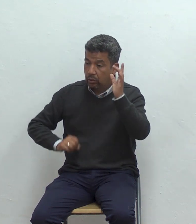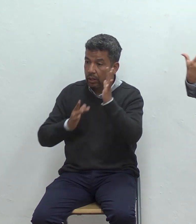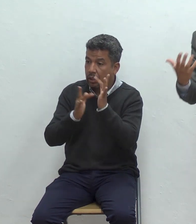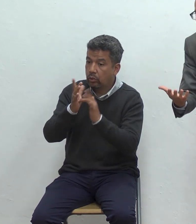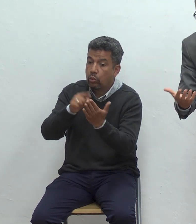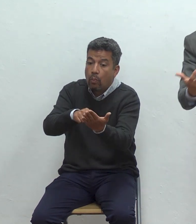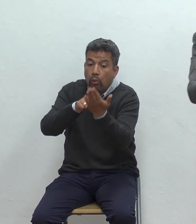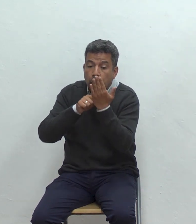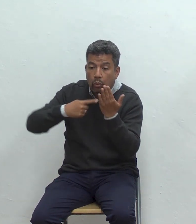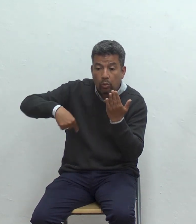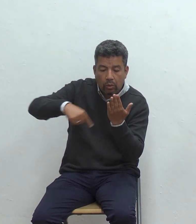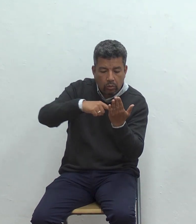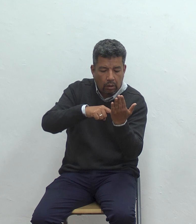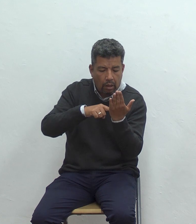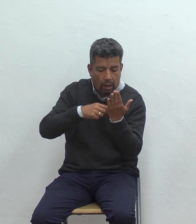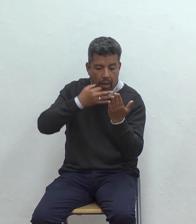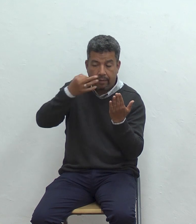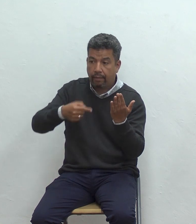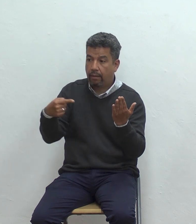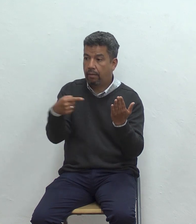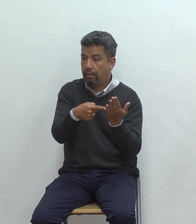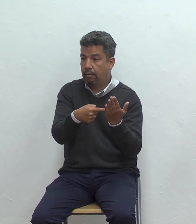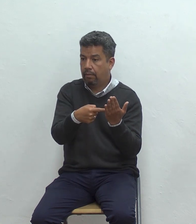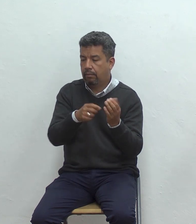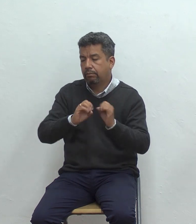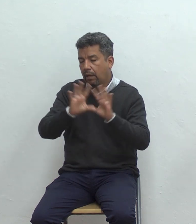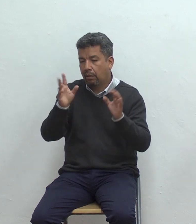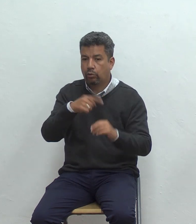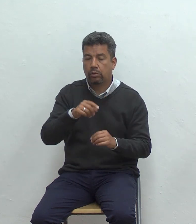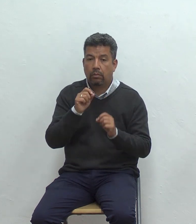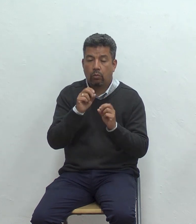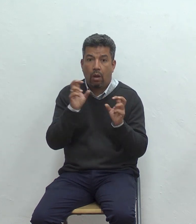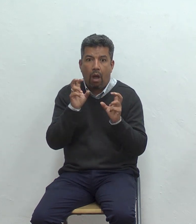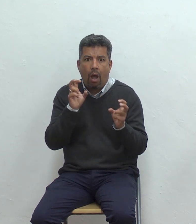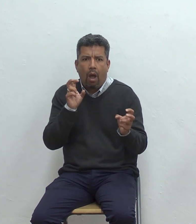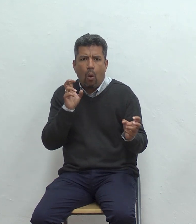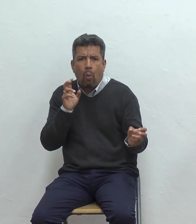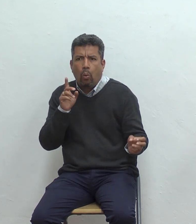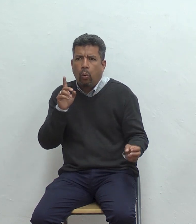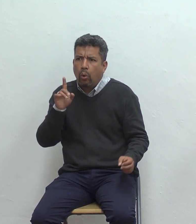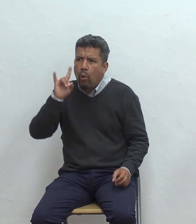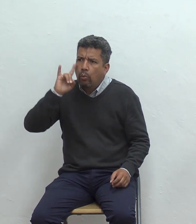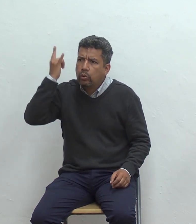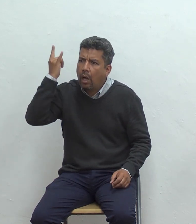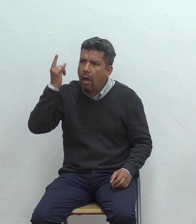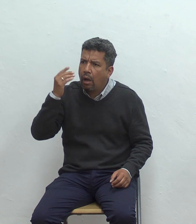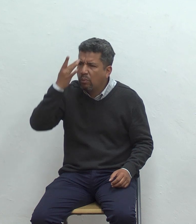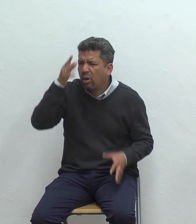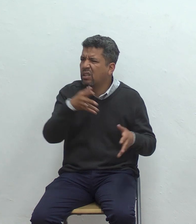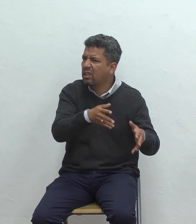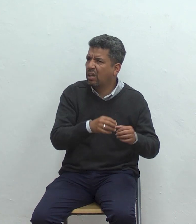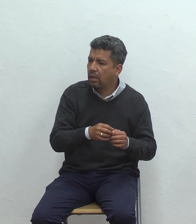nos reveló la verdad. Claro, ellos se quedan maravillados porque dicen, pero ¿él por qué enseña? ¿Por qué?